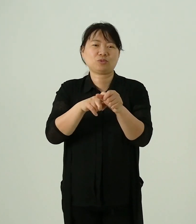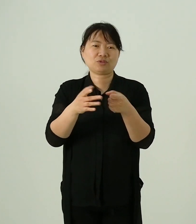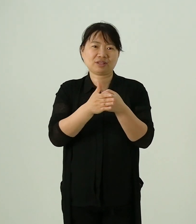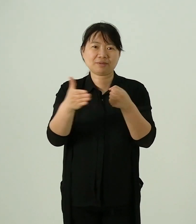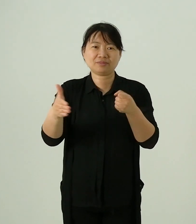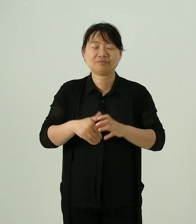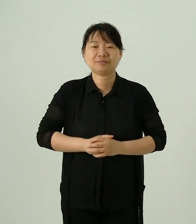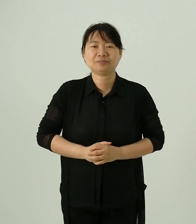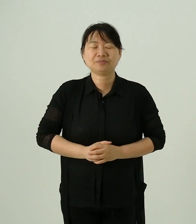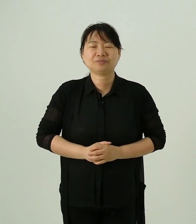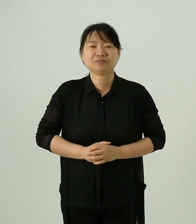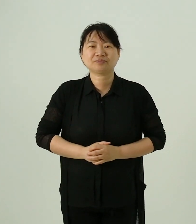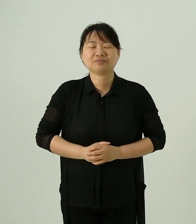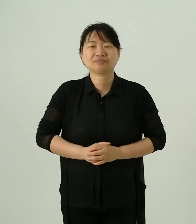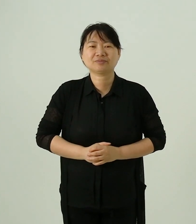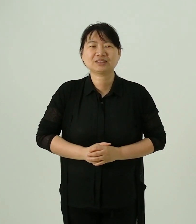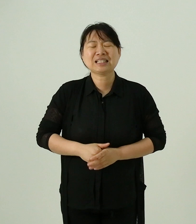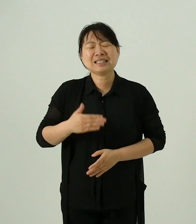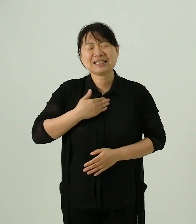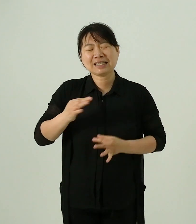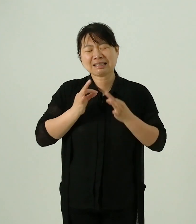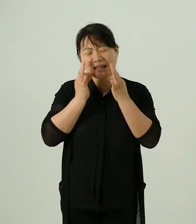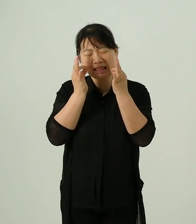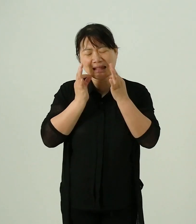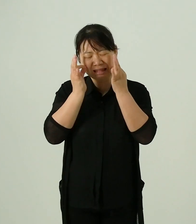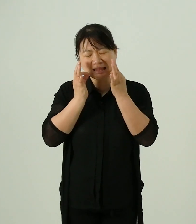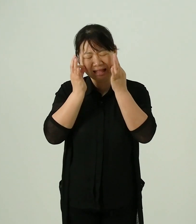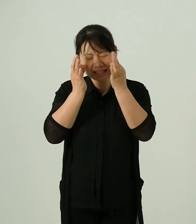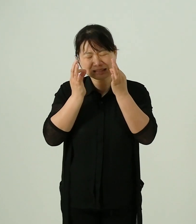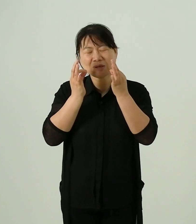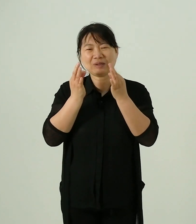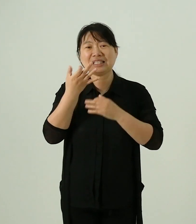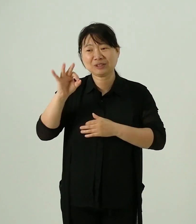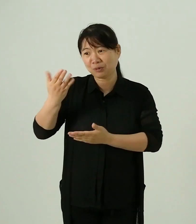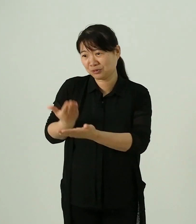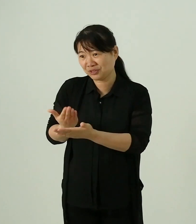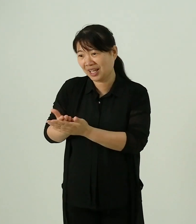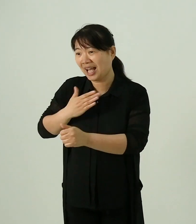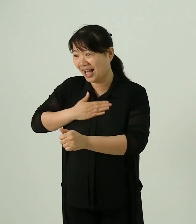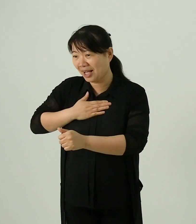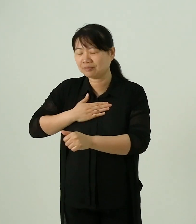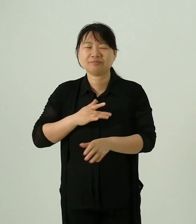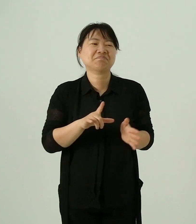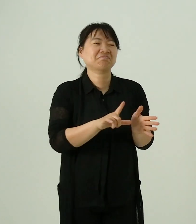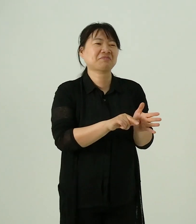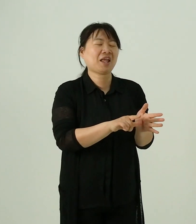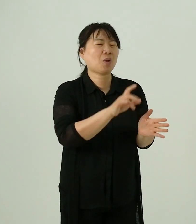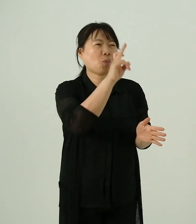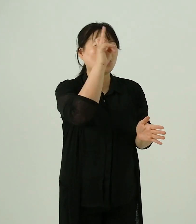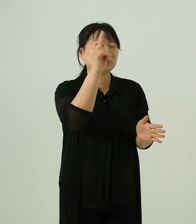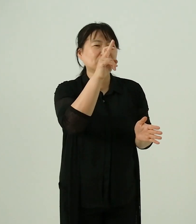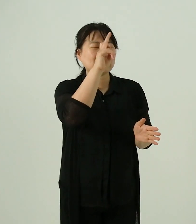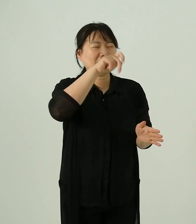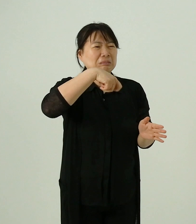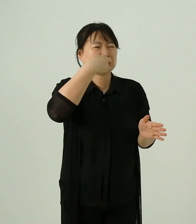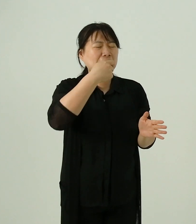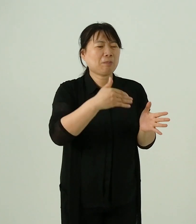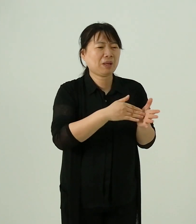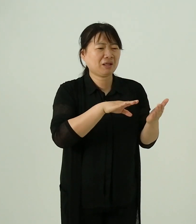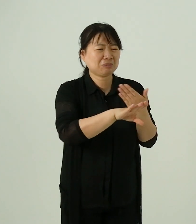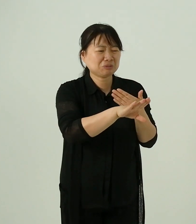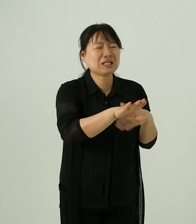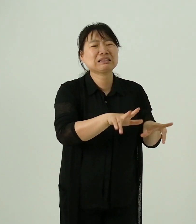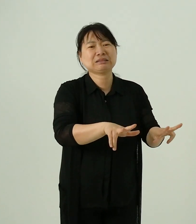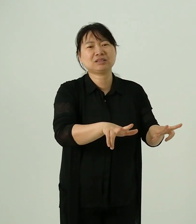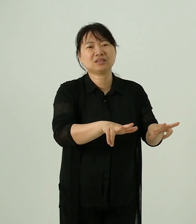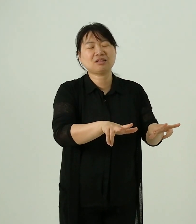위해서 별짓을 다 하는 거예요, 지금. 예? 때는 오후고 점심 이후라 굉장히